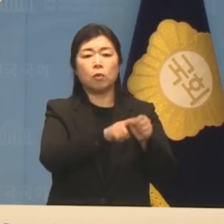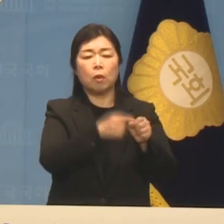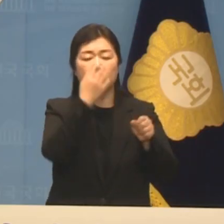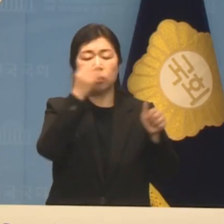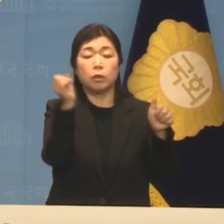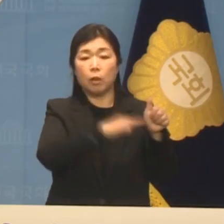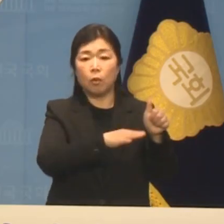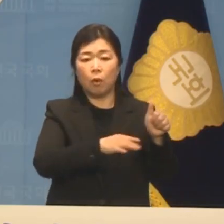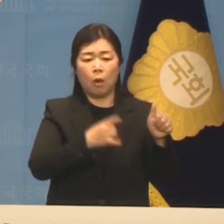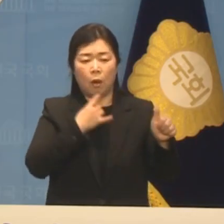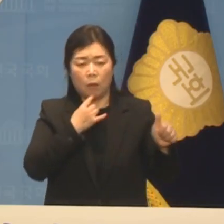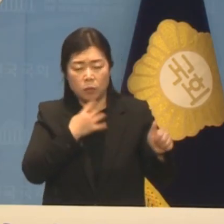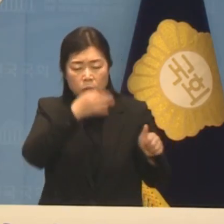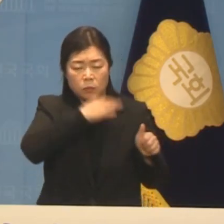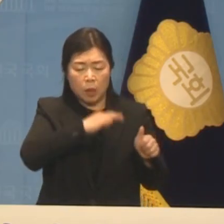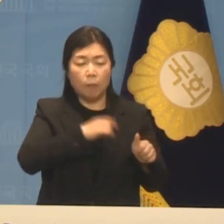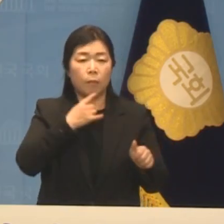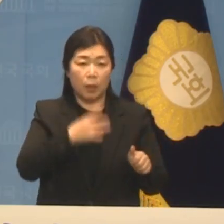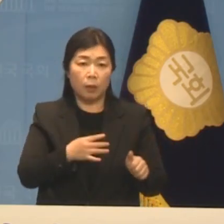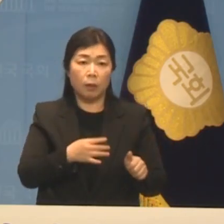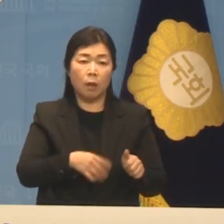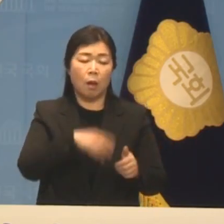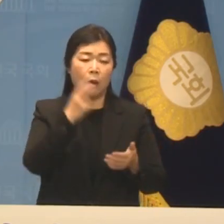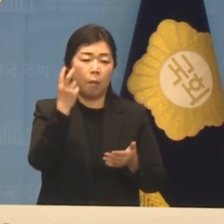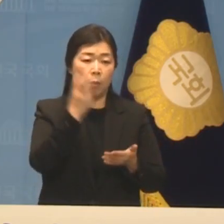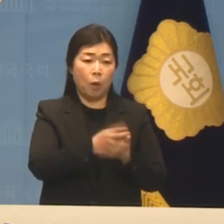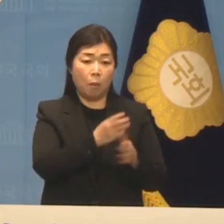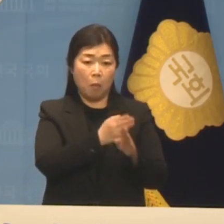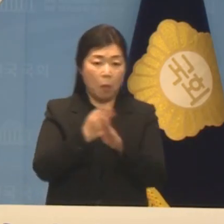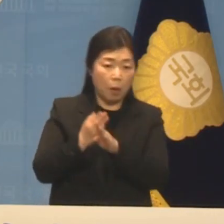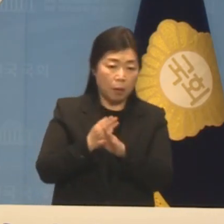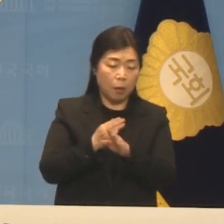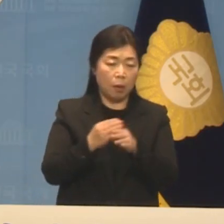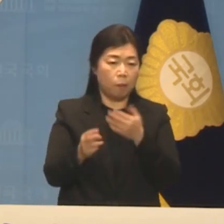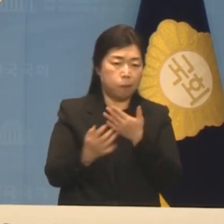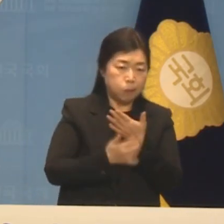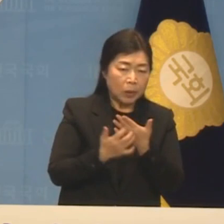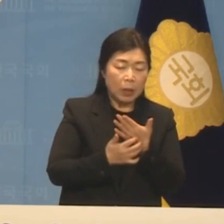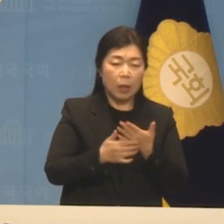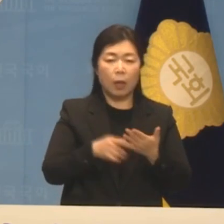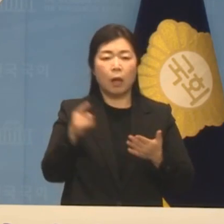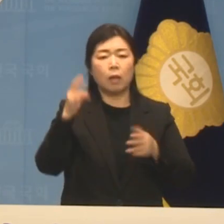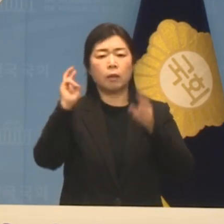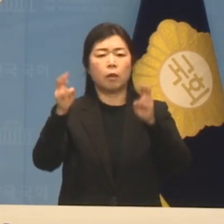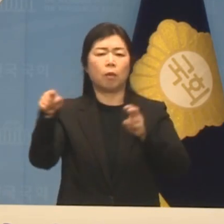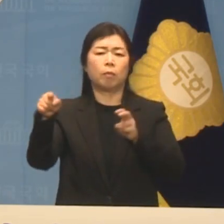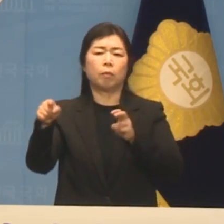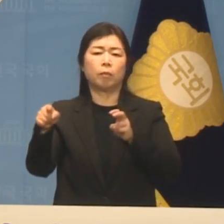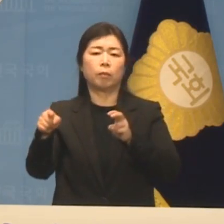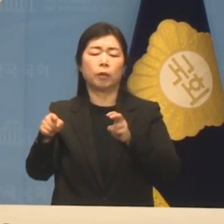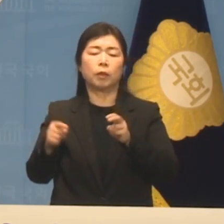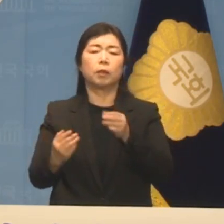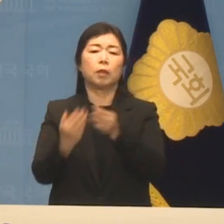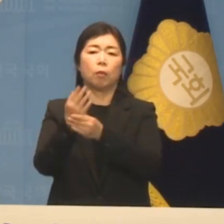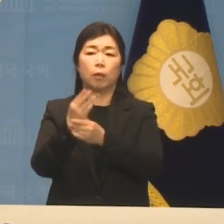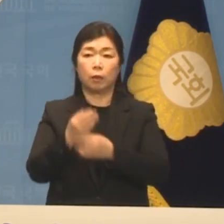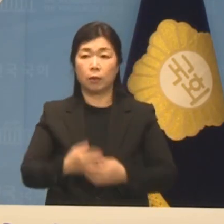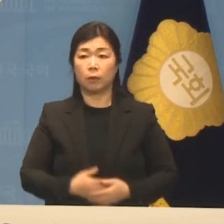오로지 이윤을 추구하기 위해 법의 허점을 이용해 편법, 탈법을 일삼는 기업까지 나타나게